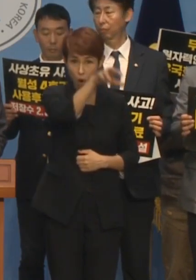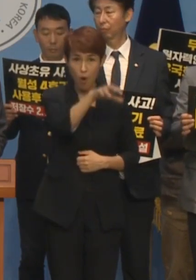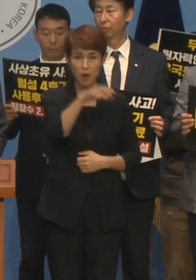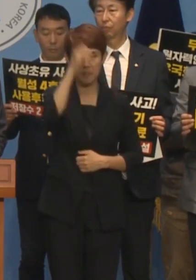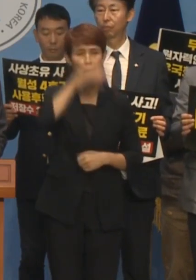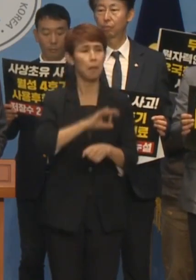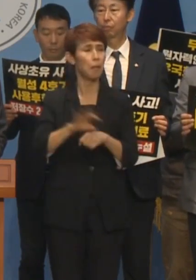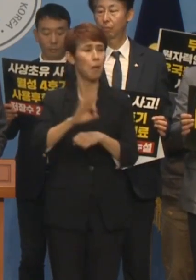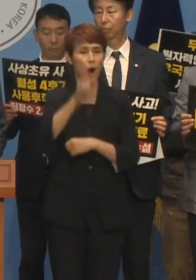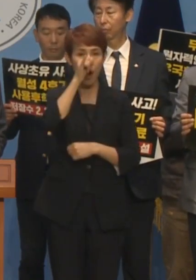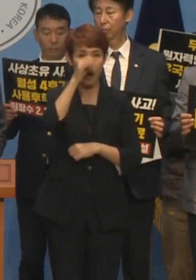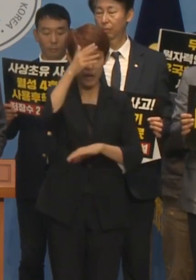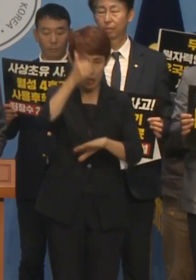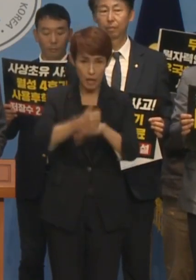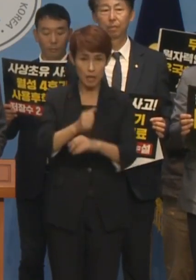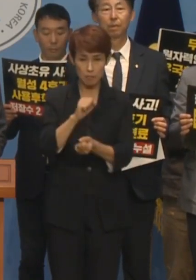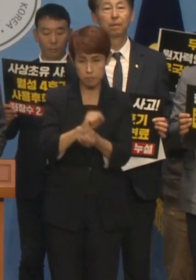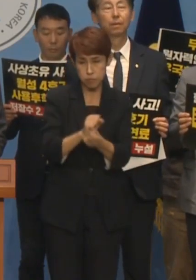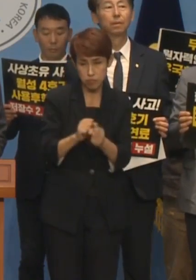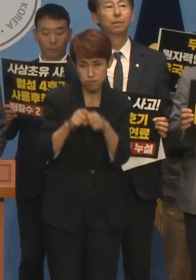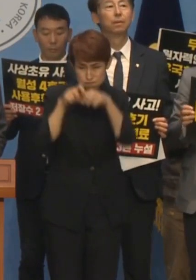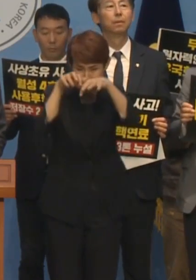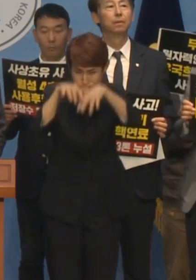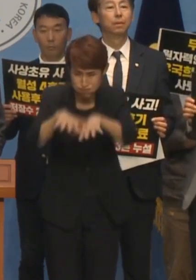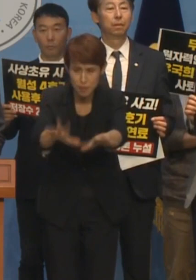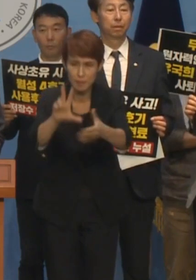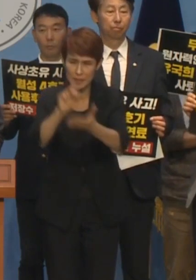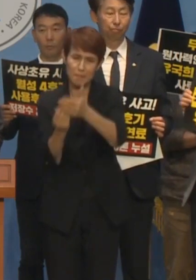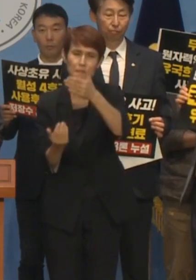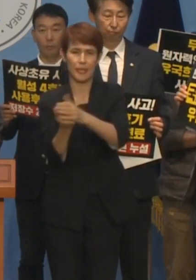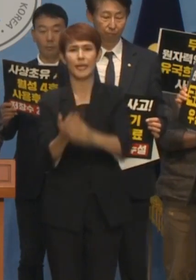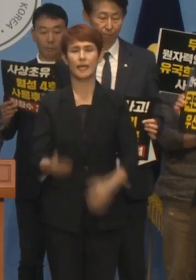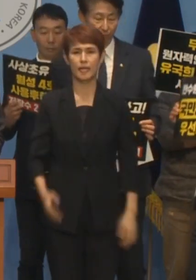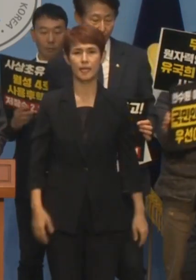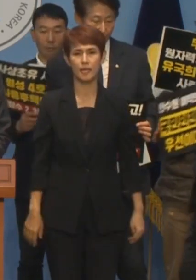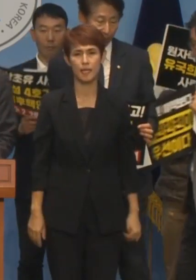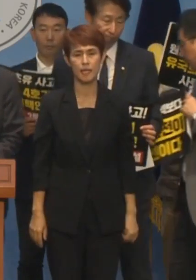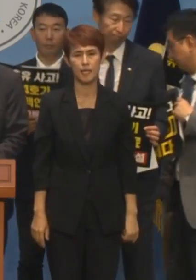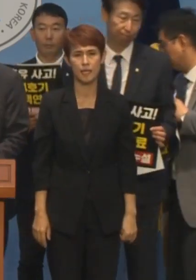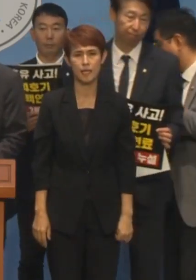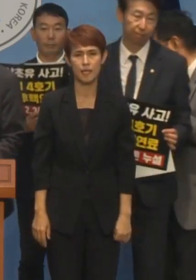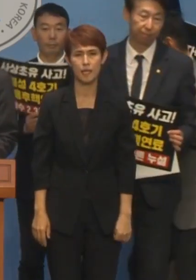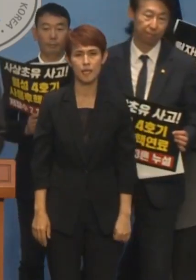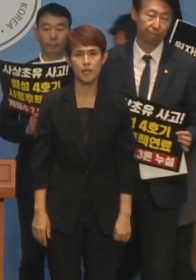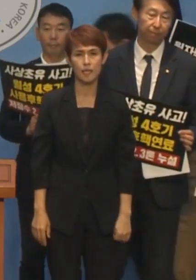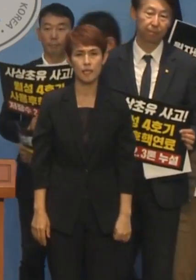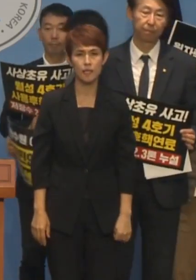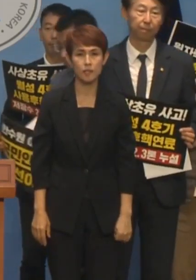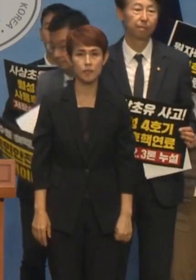급기야 방사능 오염수의 대량 누출 사고가 일어나게 된 것입니다.